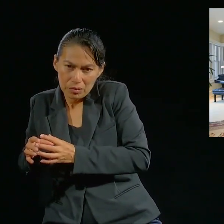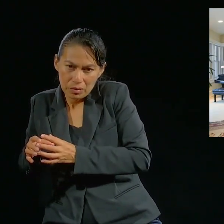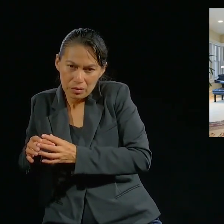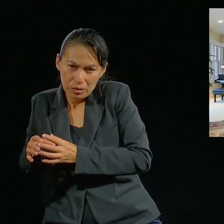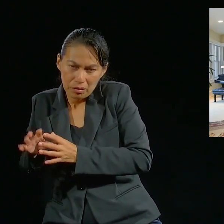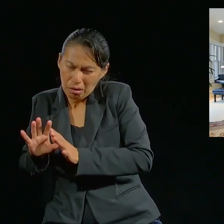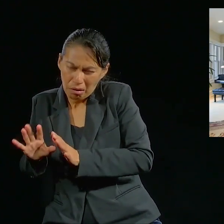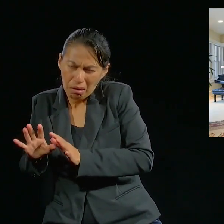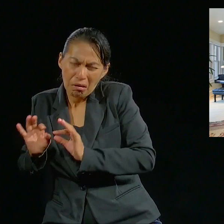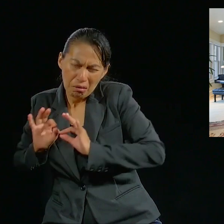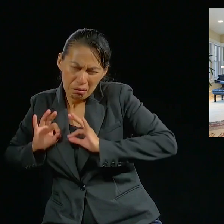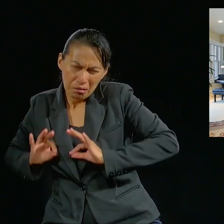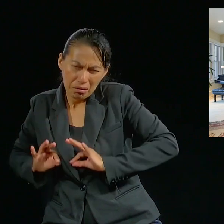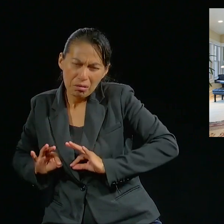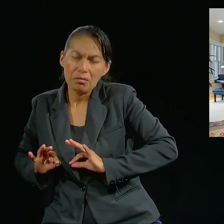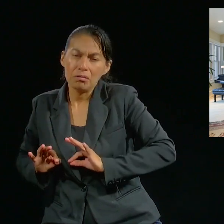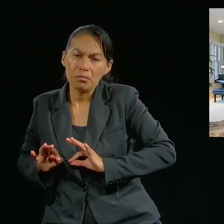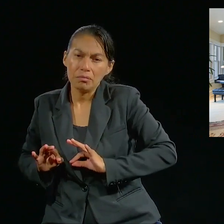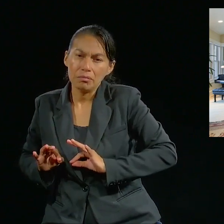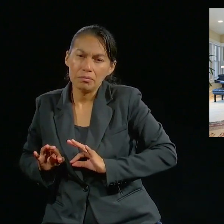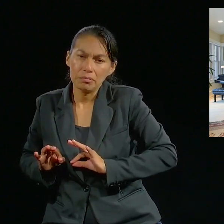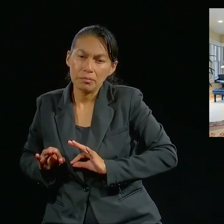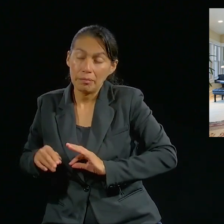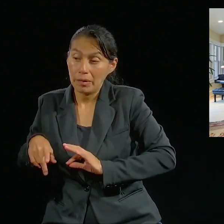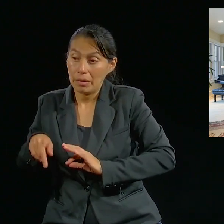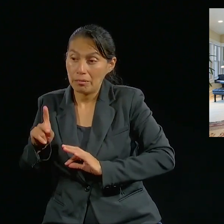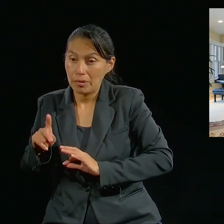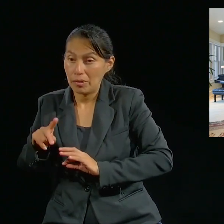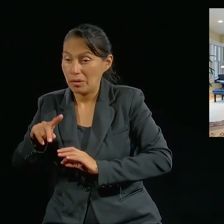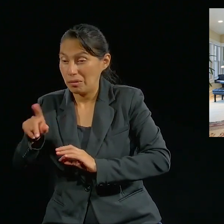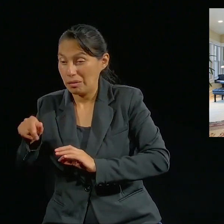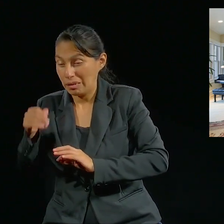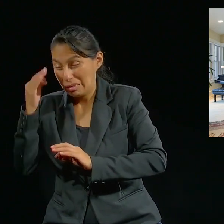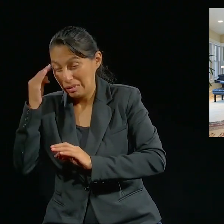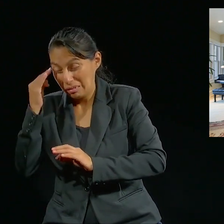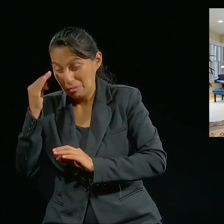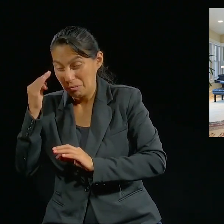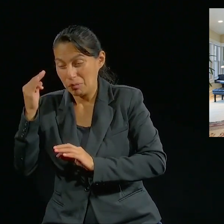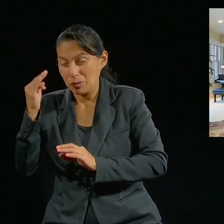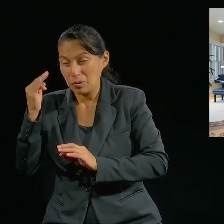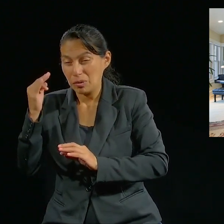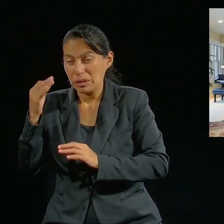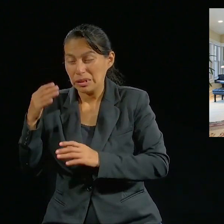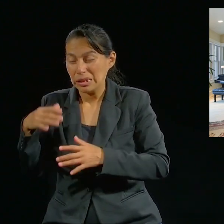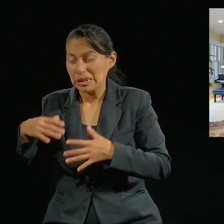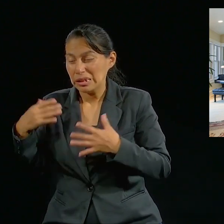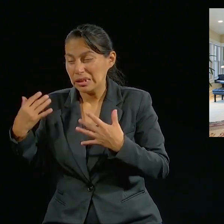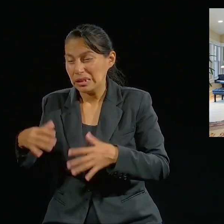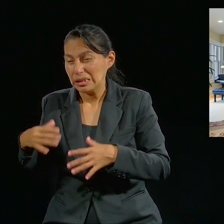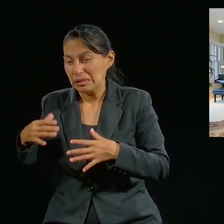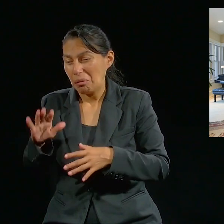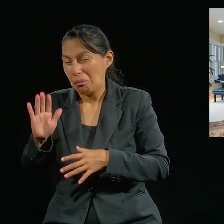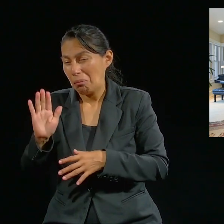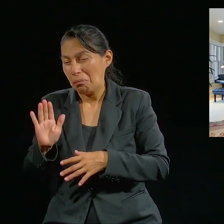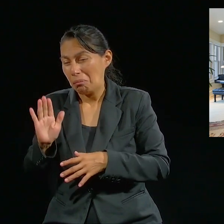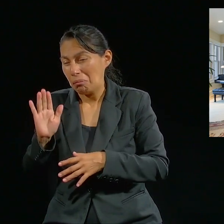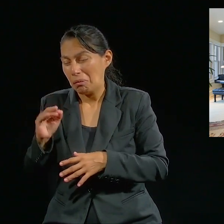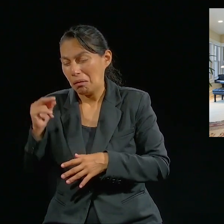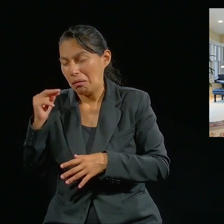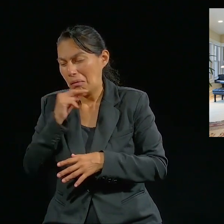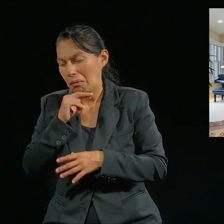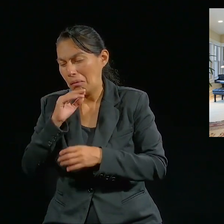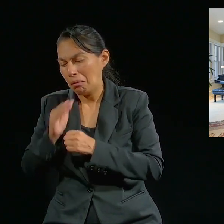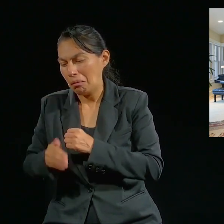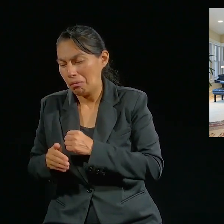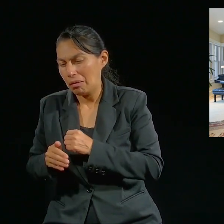situación un grado leve podíamos decir pero el tiempo pasó y lo que parecía que iba a